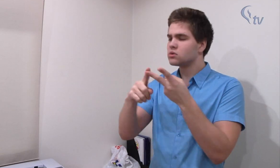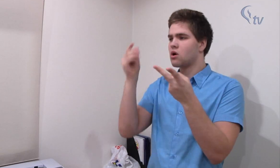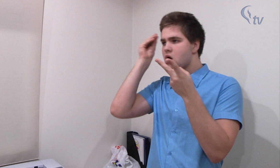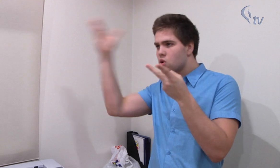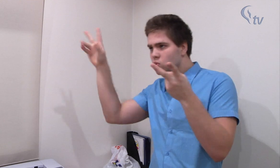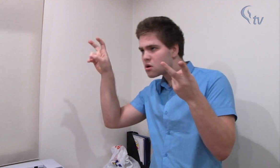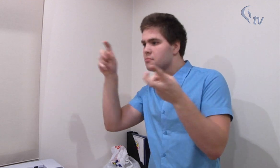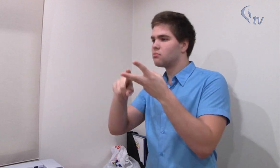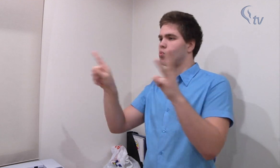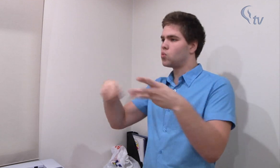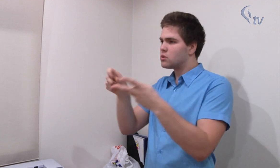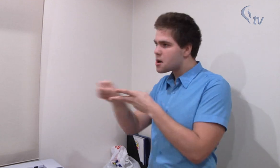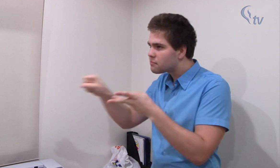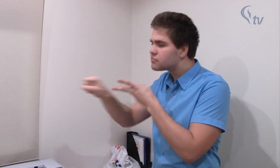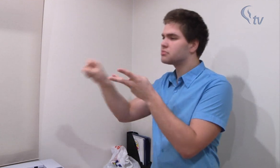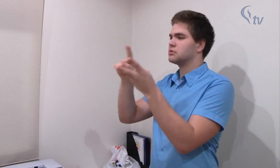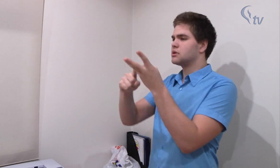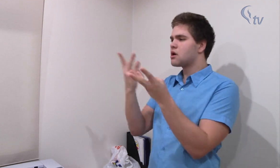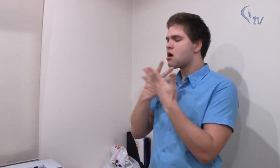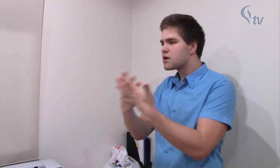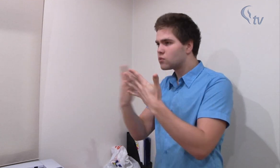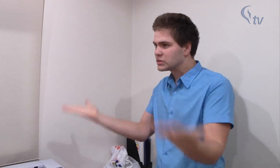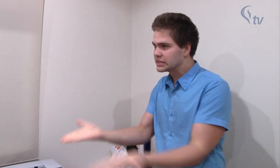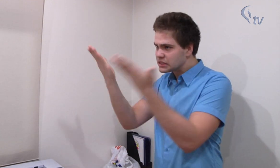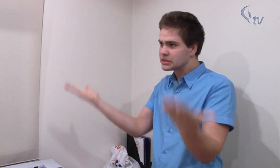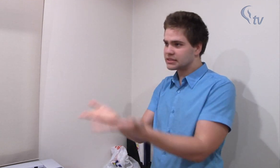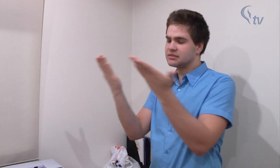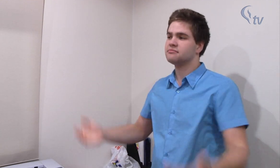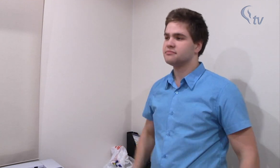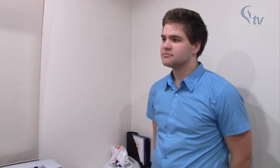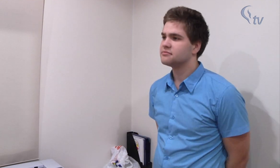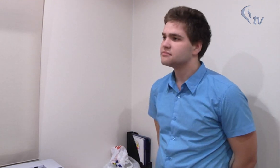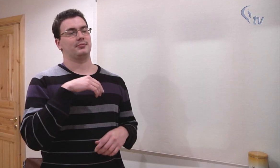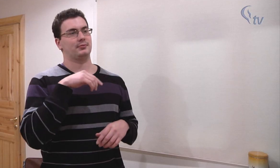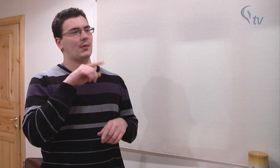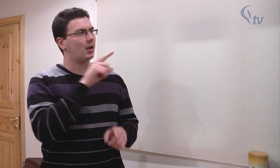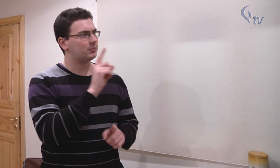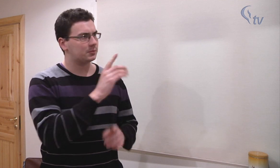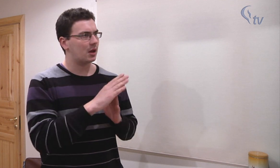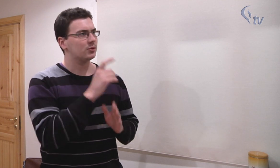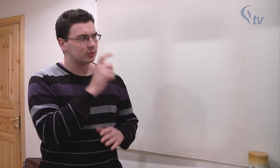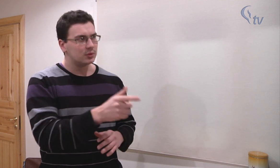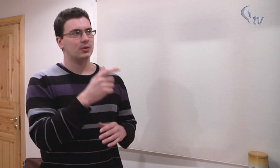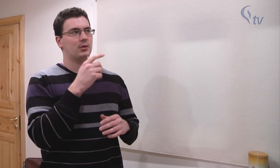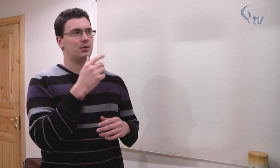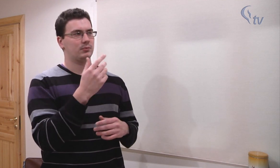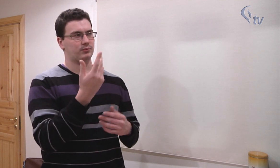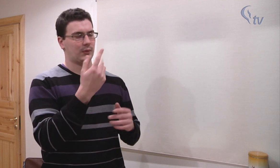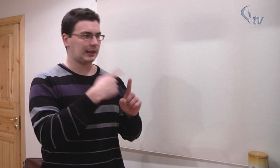tõlketeenus, haridusküsimused, ürituste läbiviimine ja liikmete aktiivsuse tõstmine. Positiivsed ja negatiivsed küljed